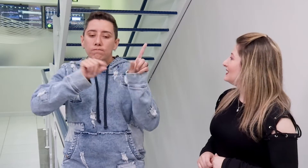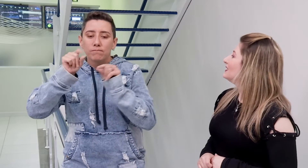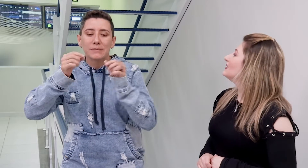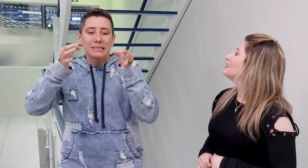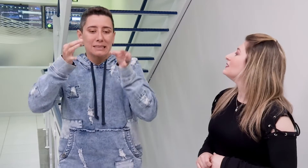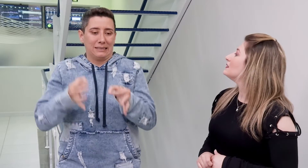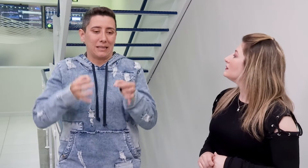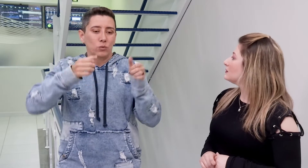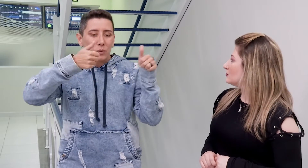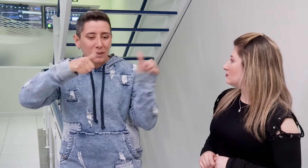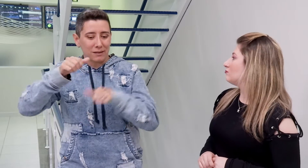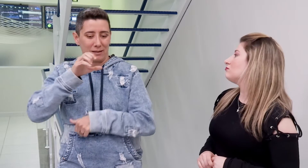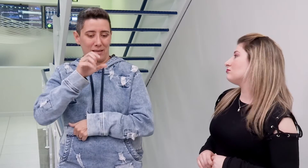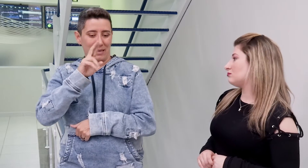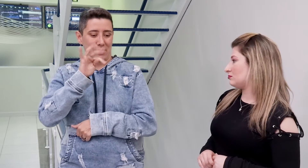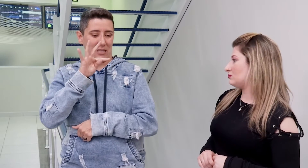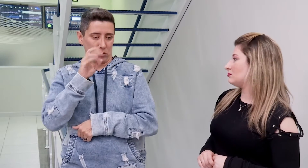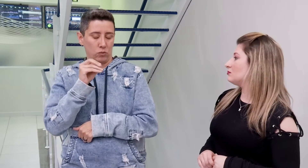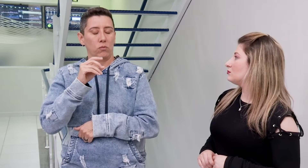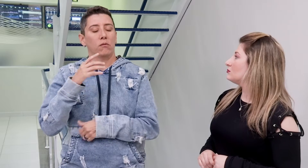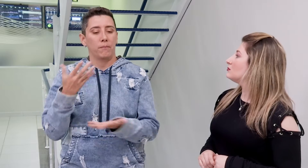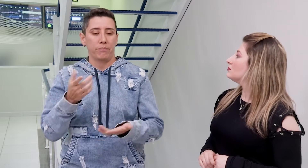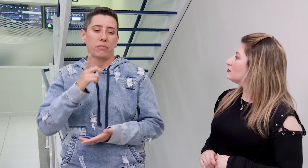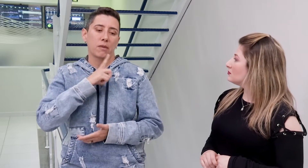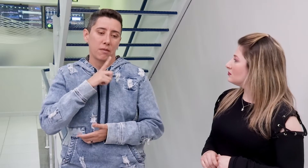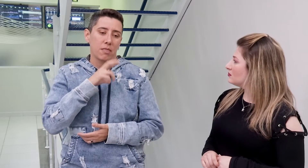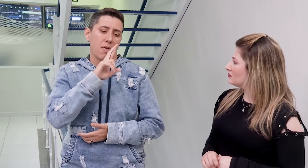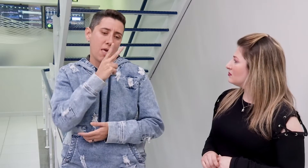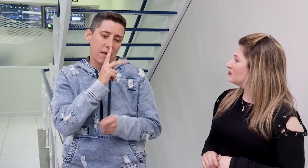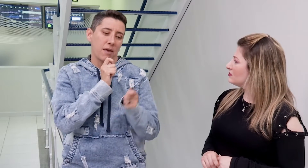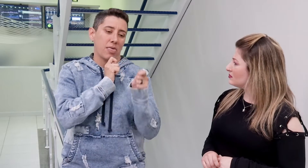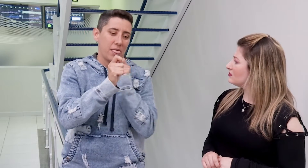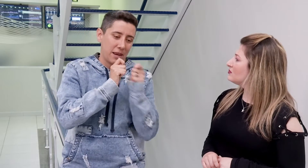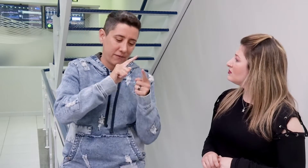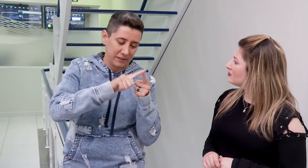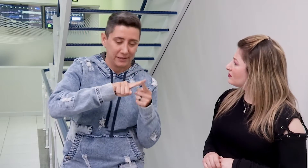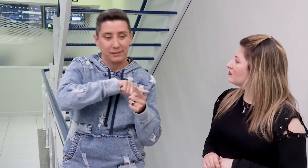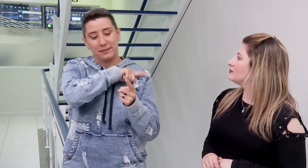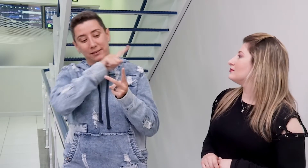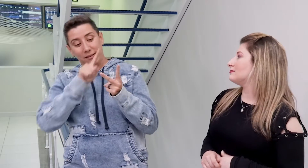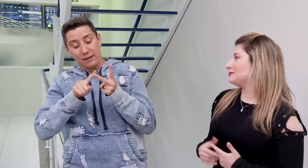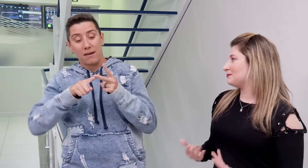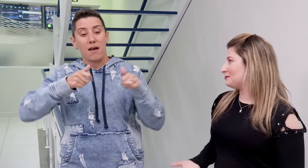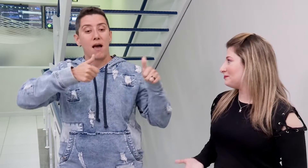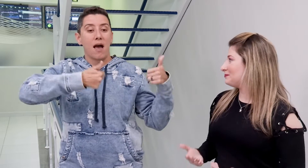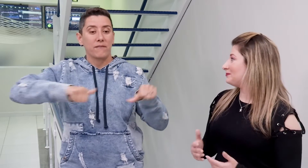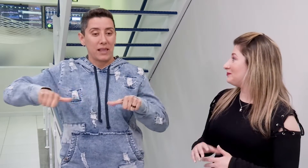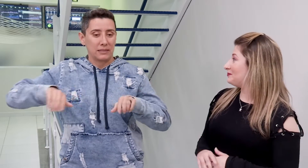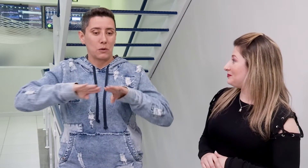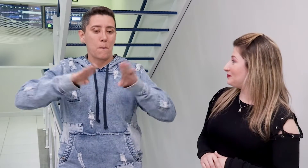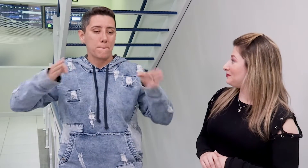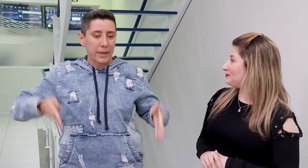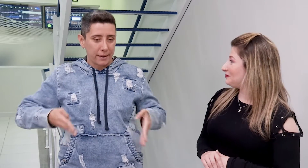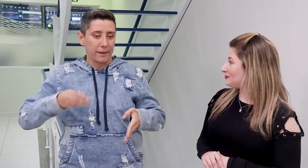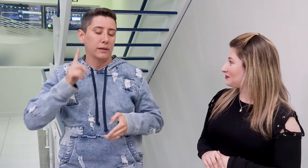A gente tem, claro, um sistema, né? Um processo seletivo, é feita a avaliação, é feita uma entrevista, o RH